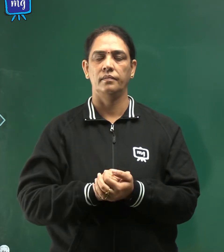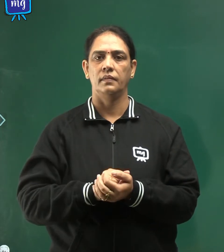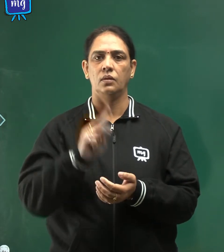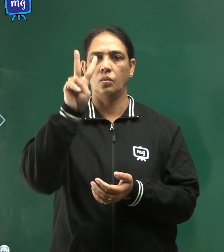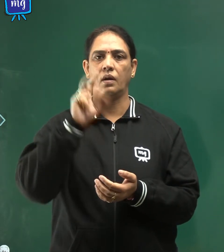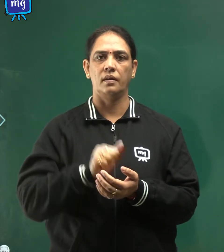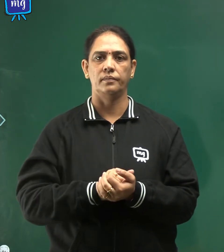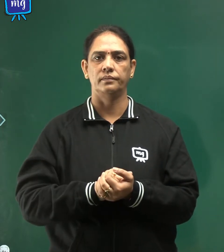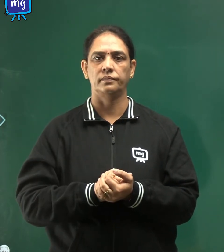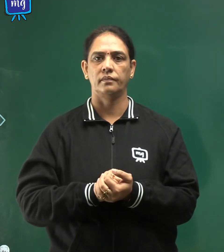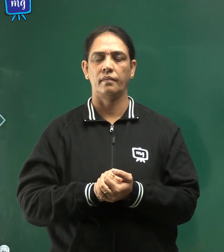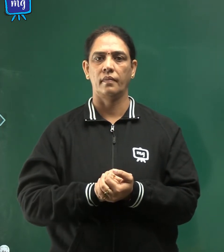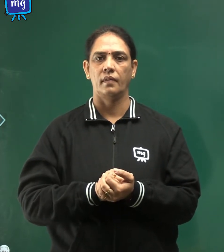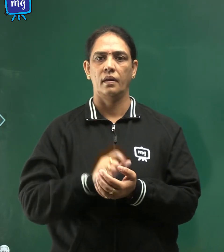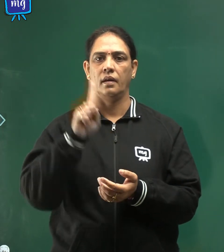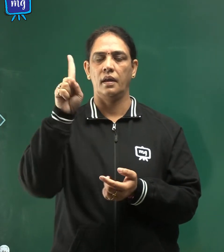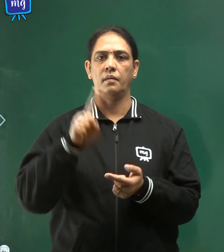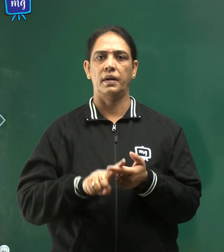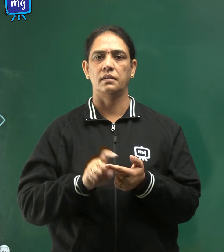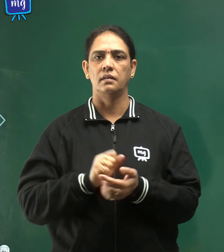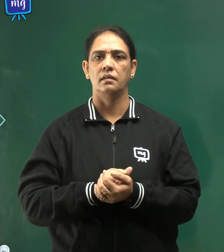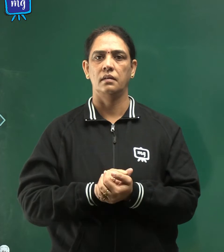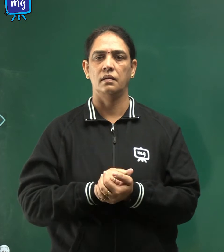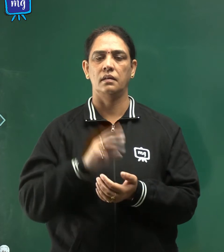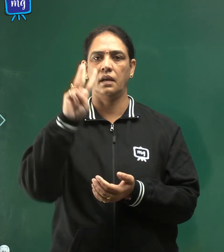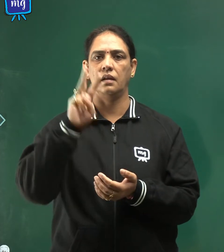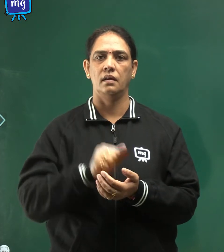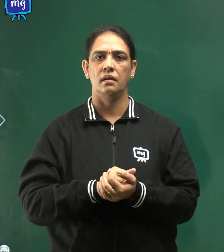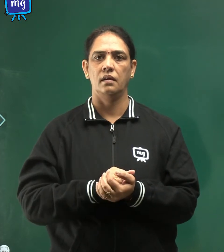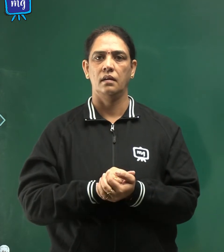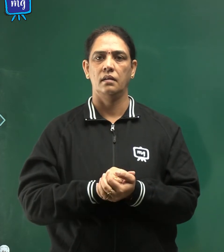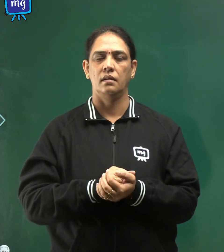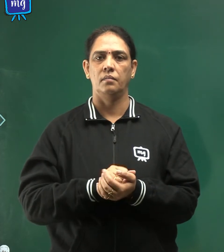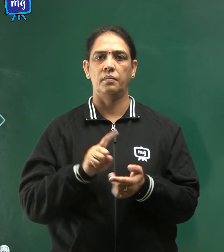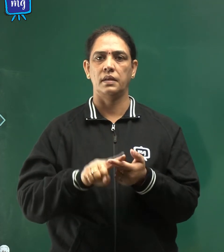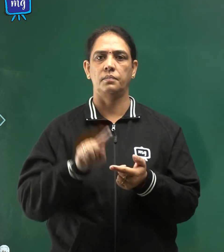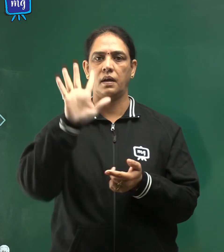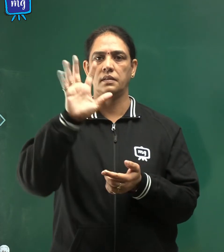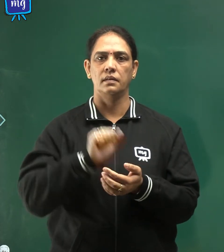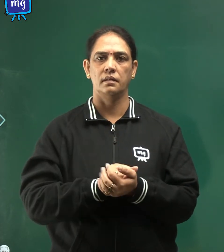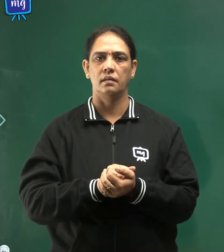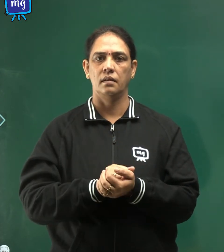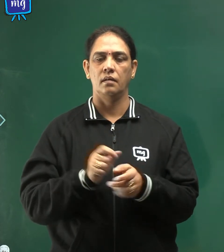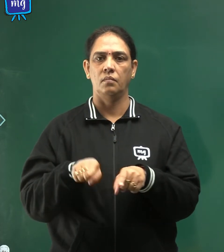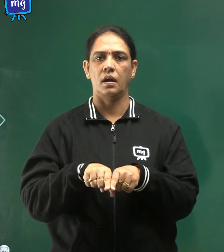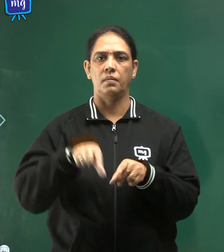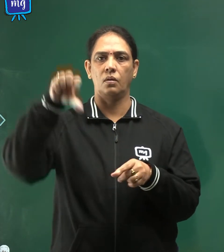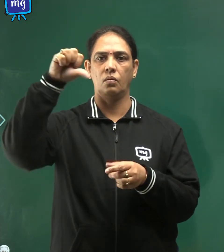2 का। 1 + 3 + 5 बराबर